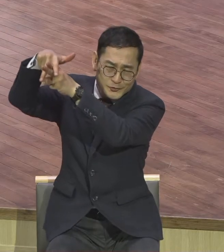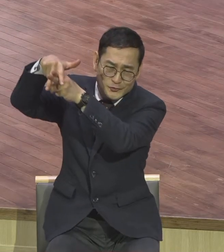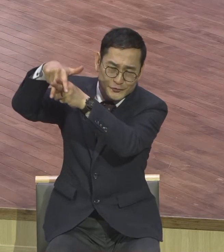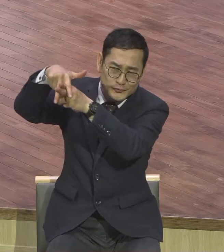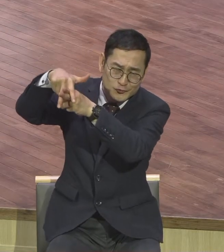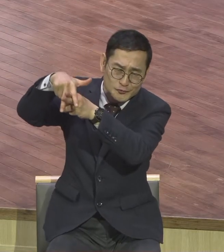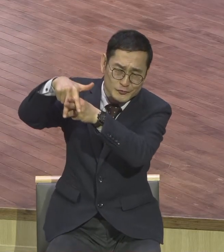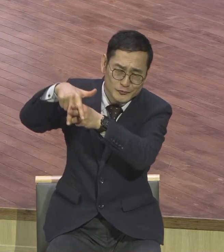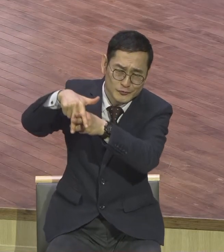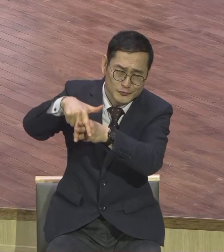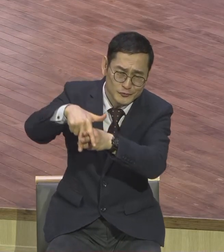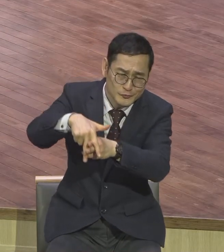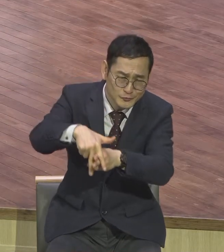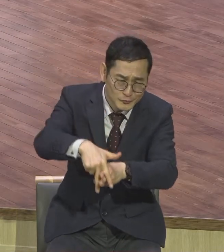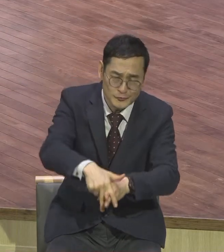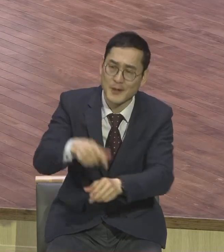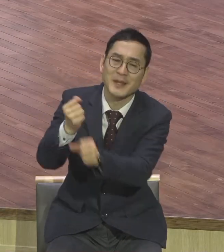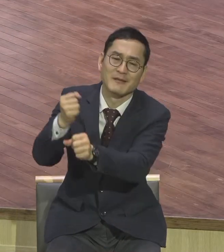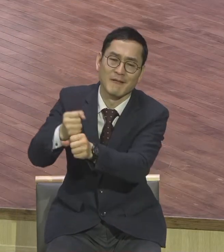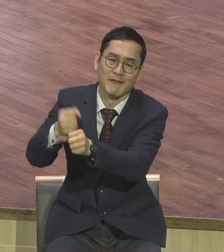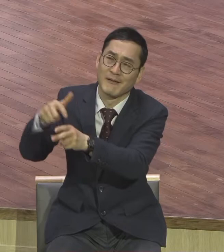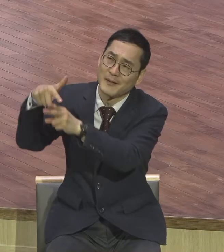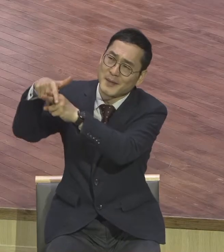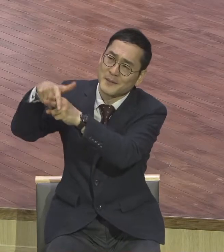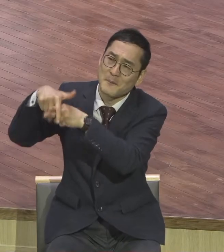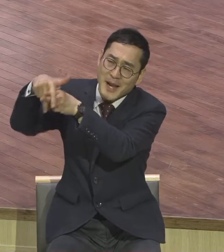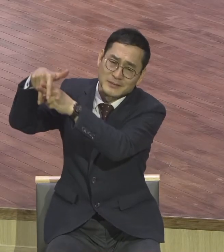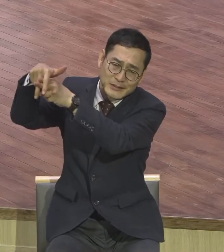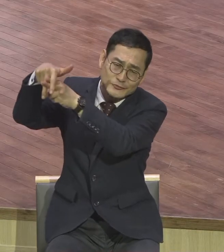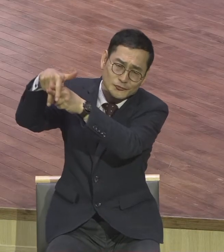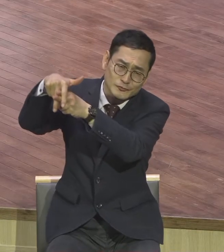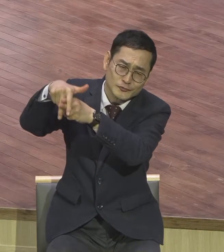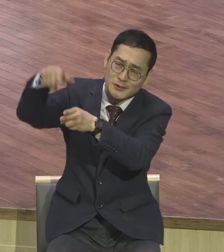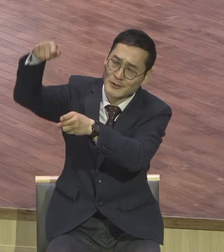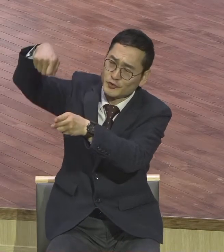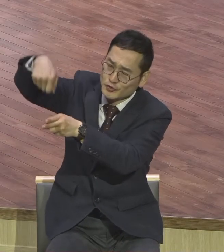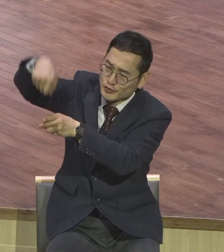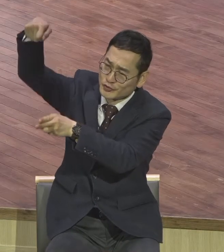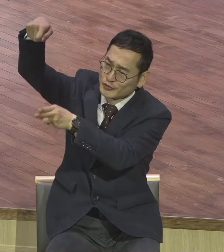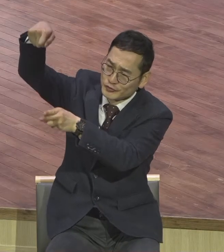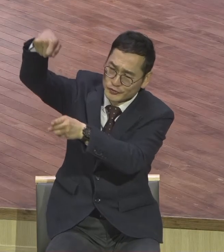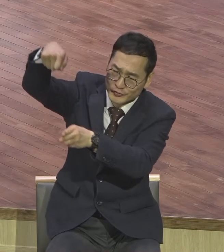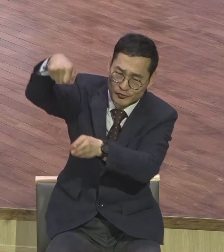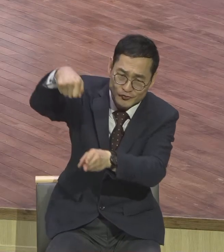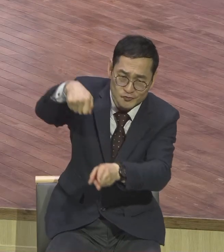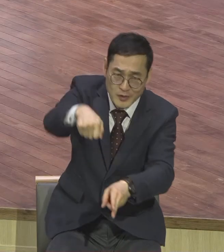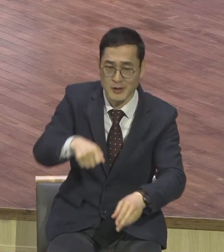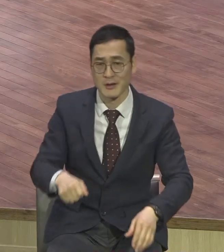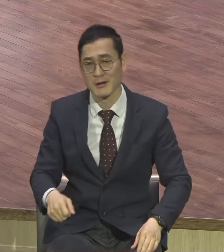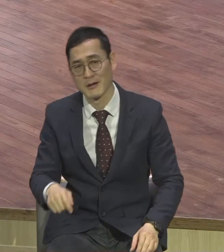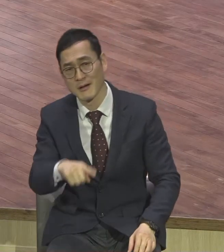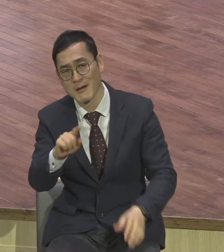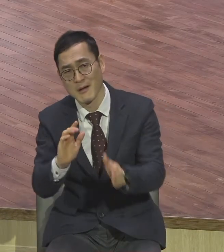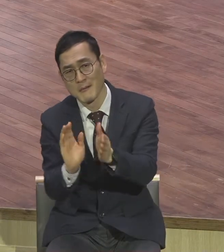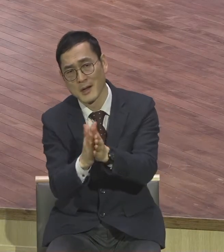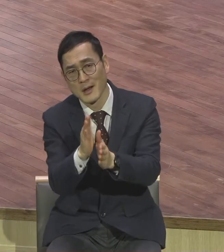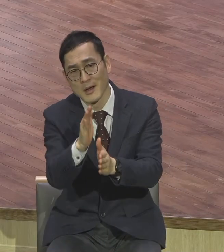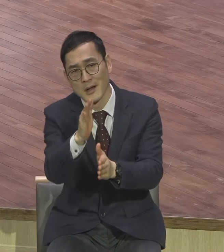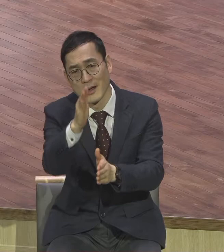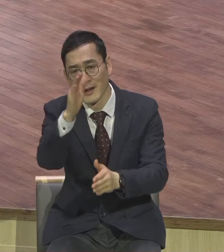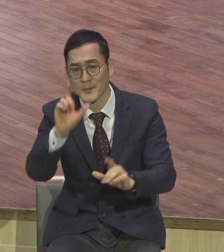이런 영상들 이야 교회 웃둥교회 웃둥교단인데 이렇게 힘이 나